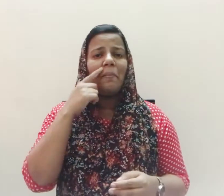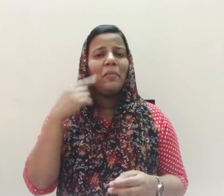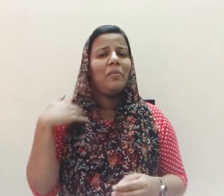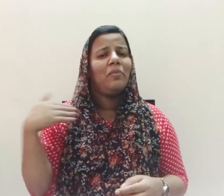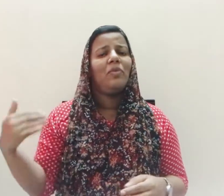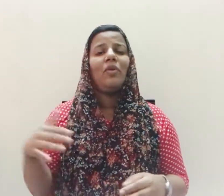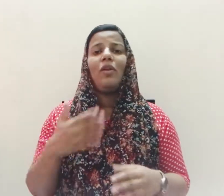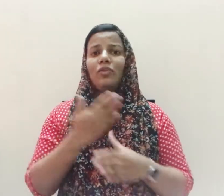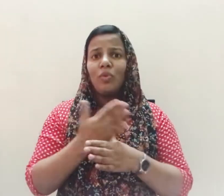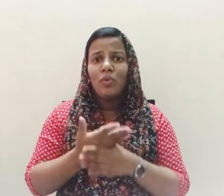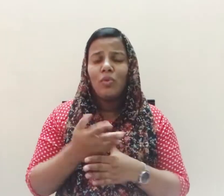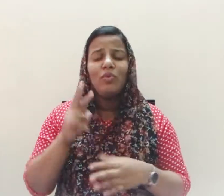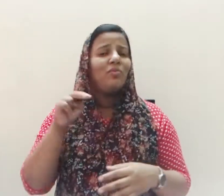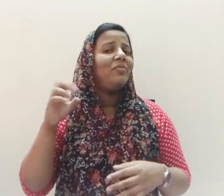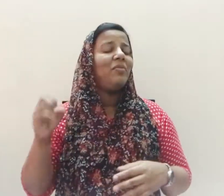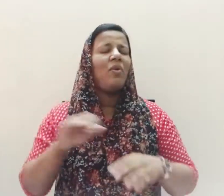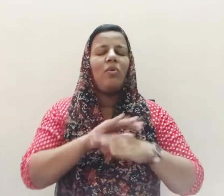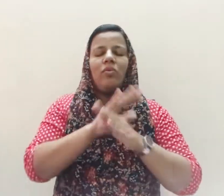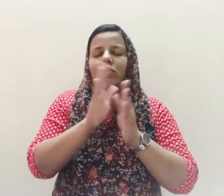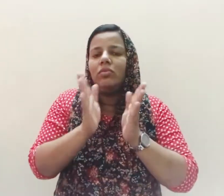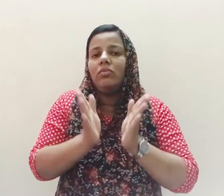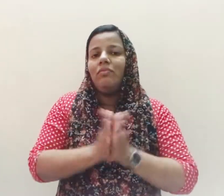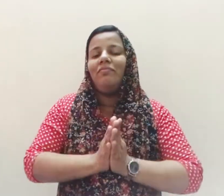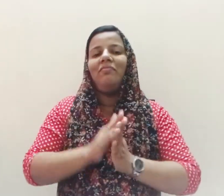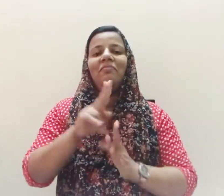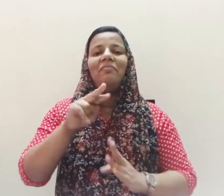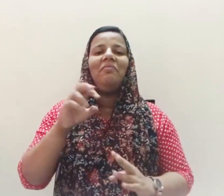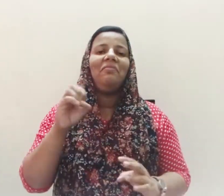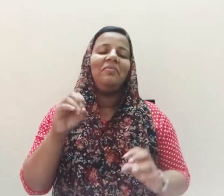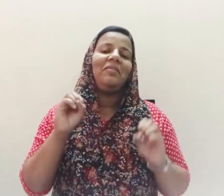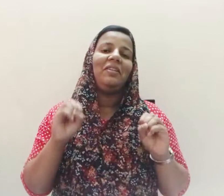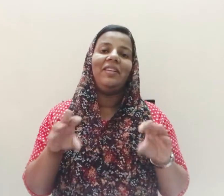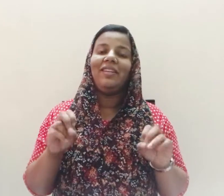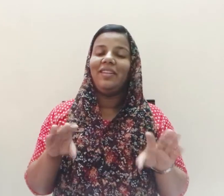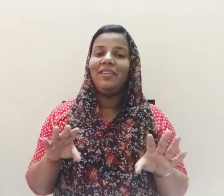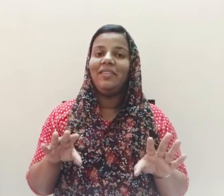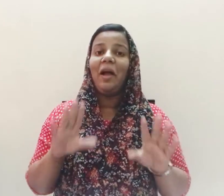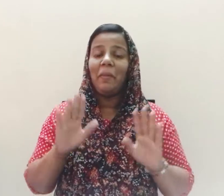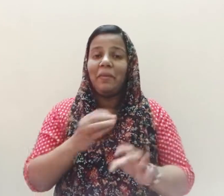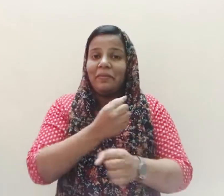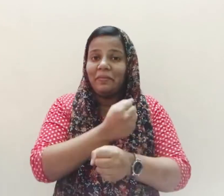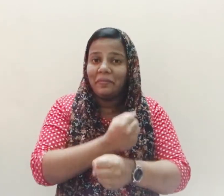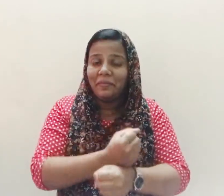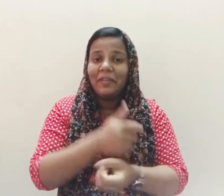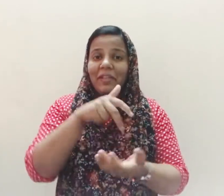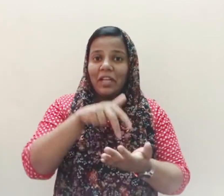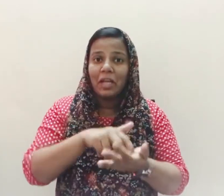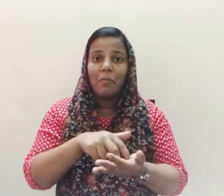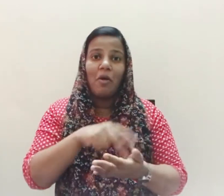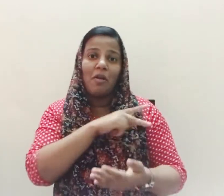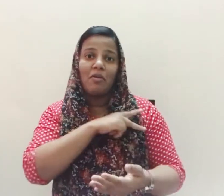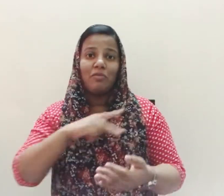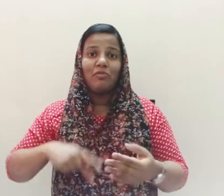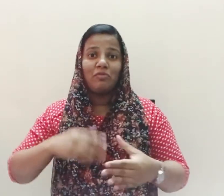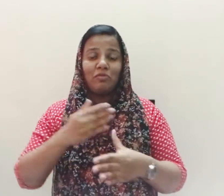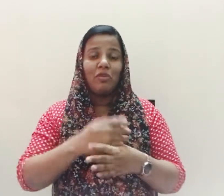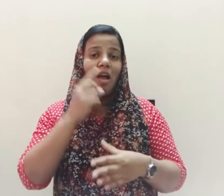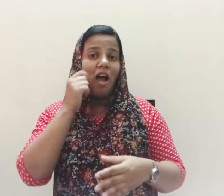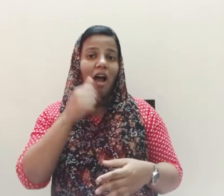പറയാനില്ല, തൊഴിലുണ്ടെന്ന് പറയാനില്ല, ഒന്നുമുള്ളവനായി പറയാനില്ലാതെ അടിമച്ചന്തയിൽ നിൽക്കുമ്പോൾ അവനെ പോത്തിഫർ എന്ന മിസ്രയീമിൻ വിലയ്ക്ക് മേടിച്ചു.